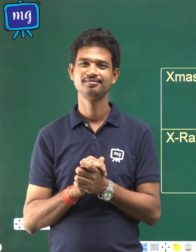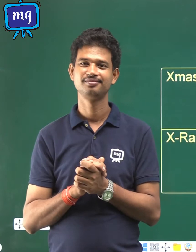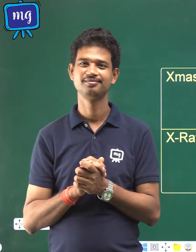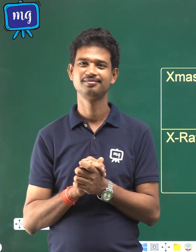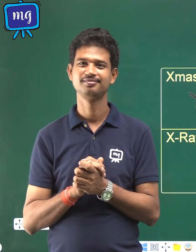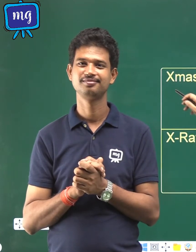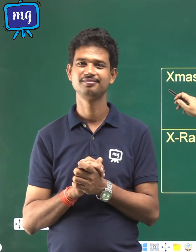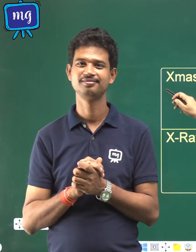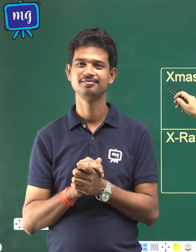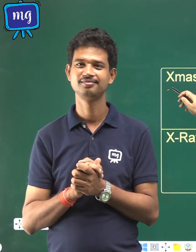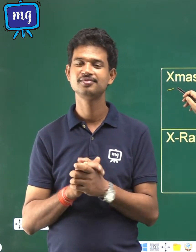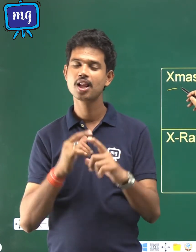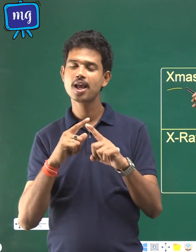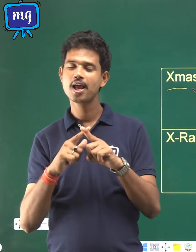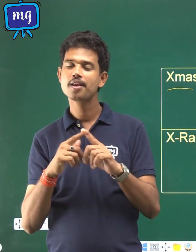तो X for